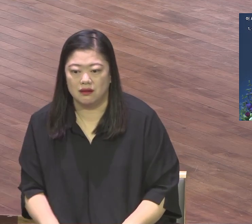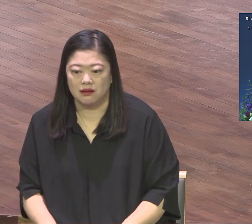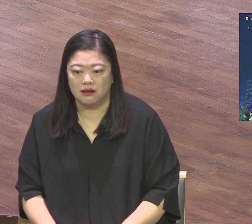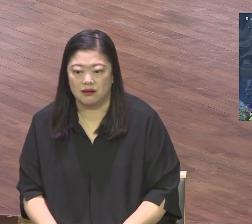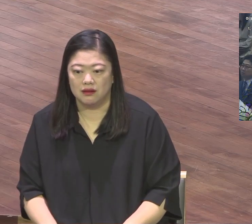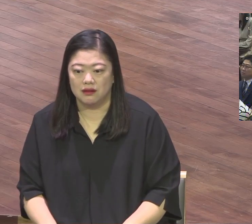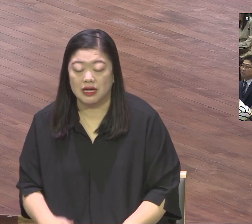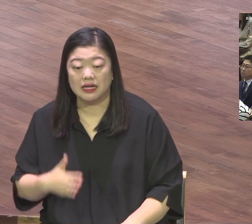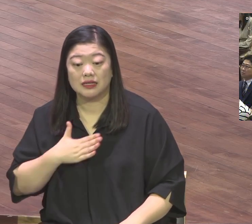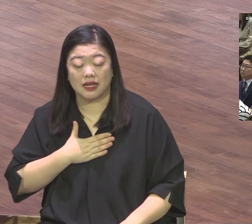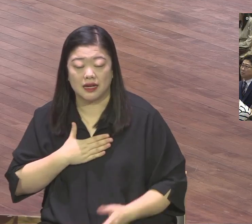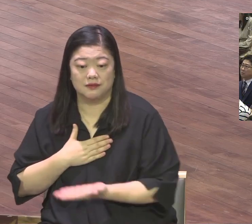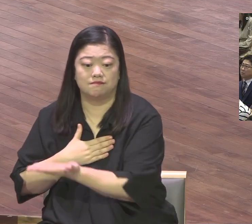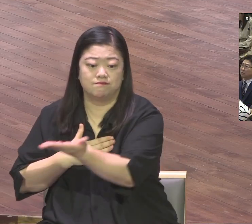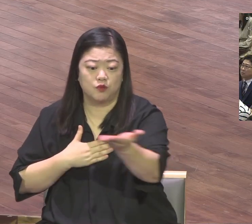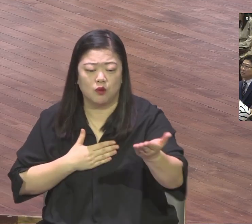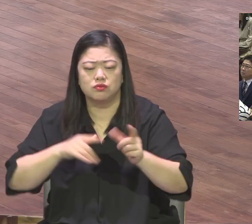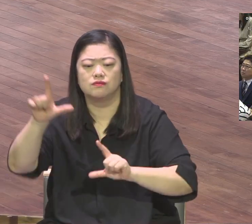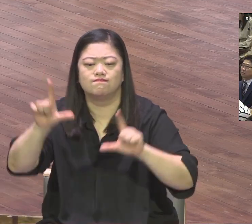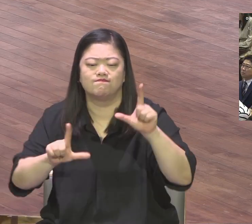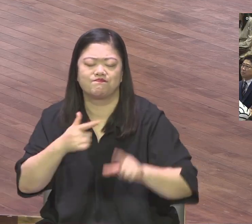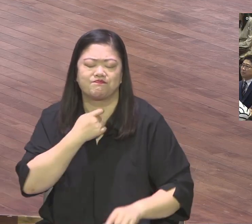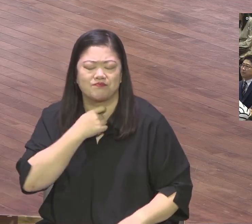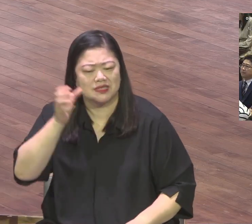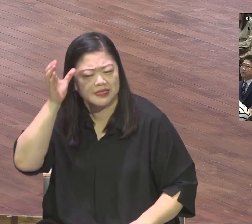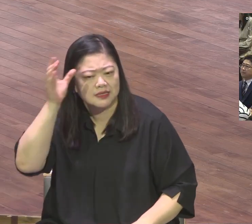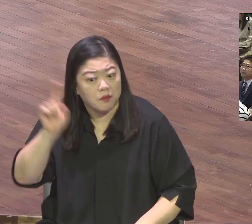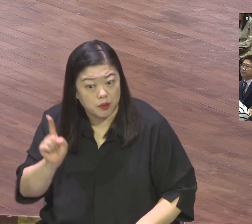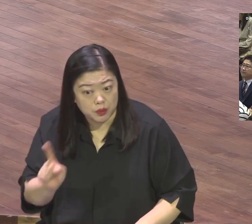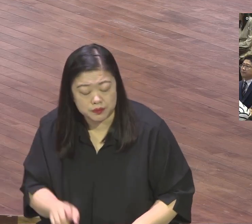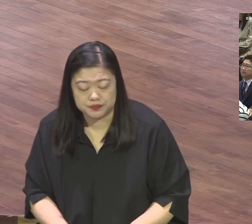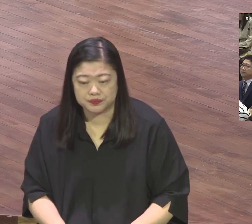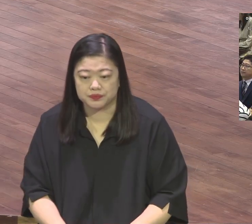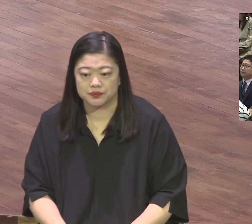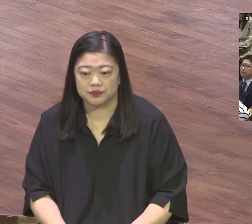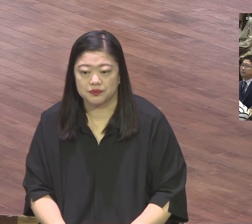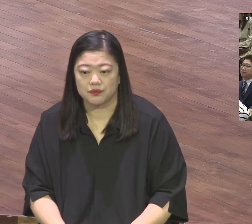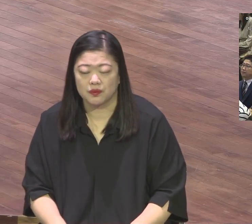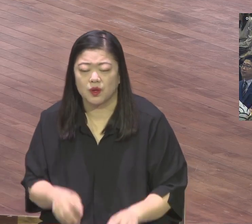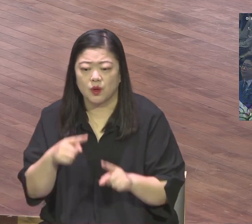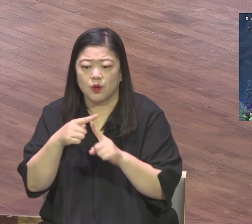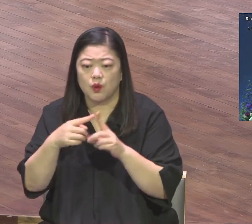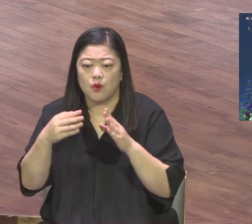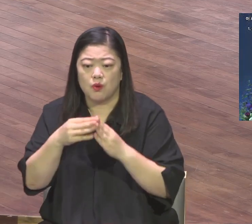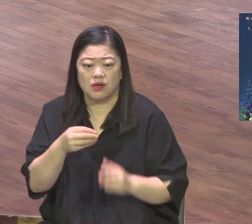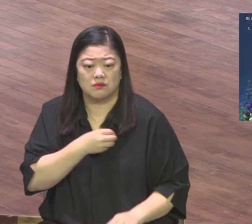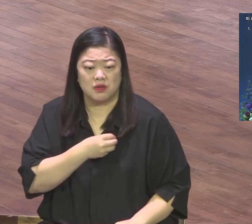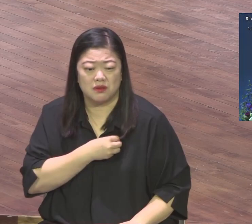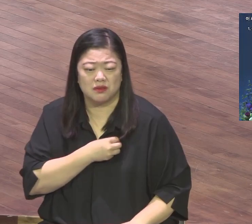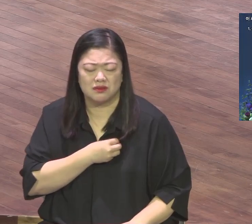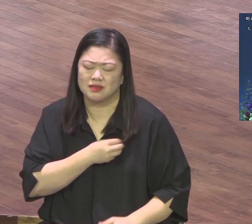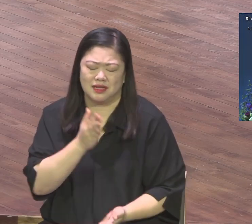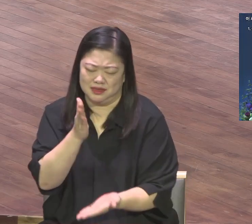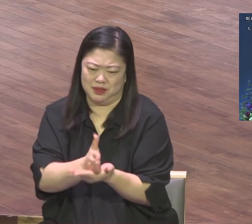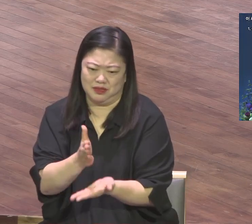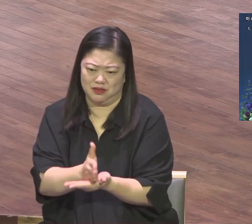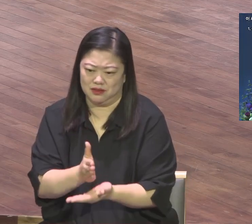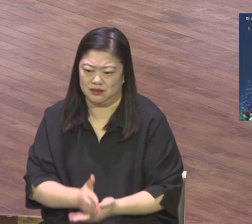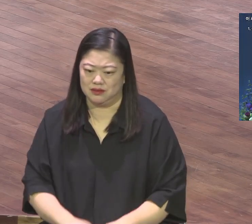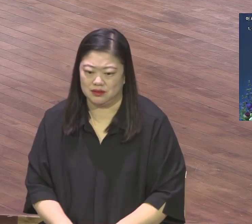성장하기 원합니다. 말씀을 내 입을 통해서 증거해야 됩니다. 이게 중요합니다. 말씀